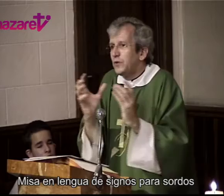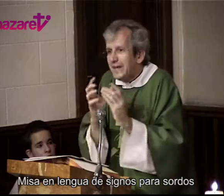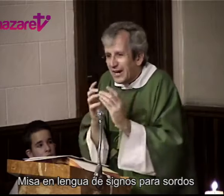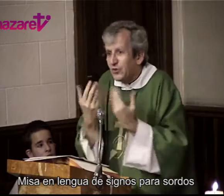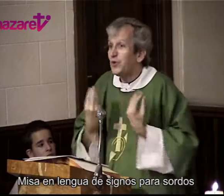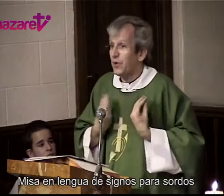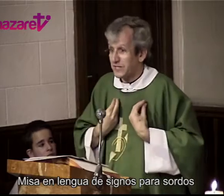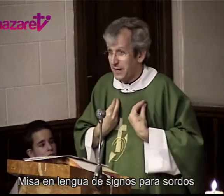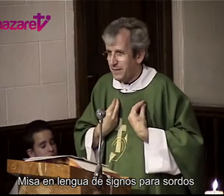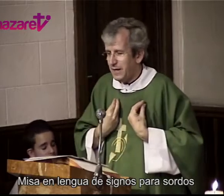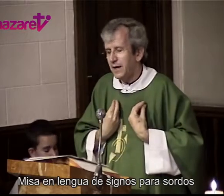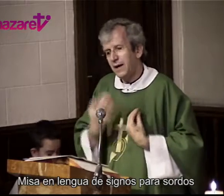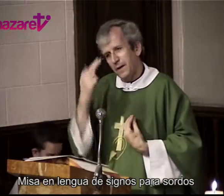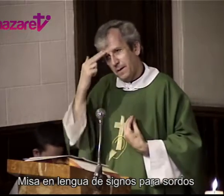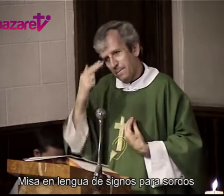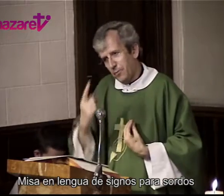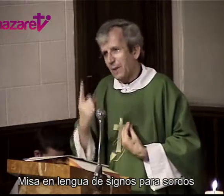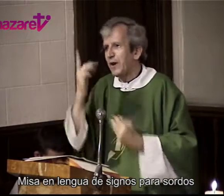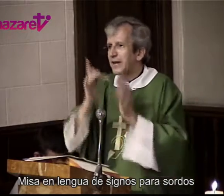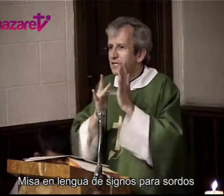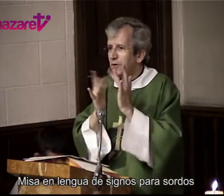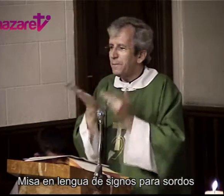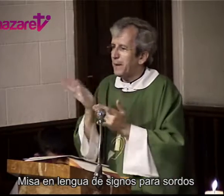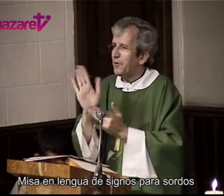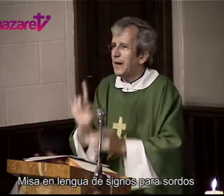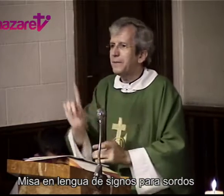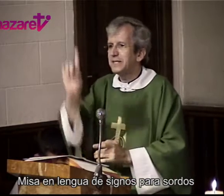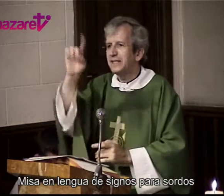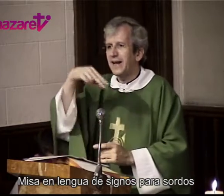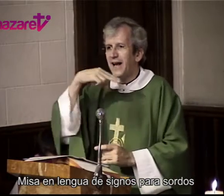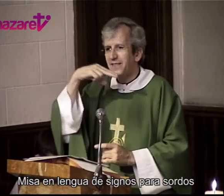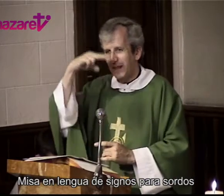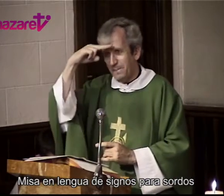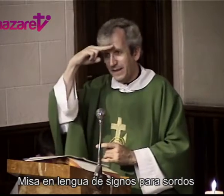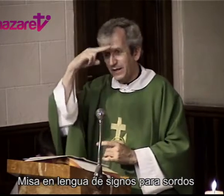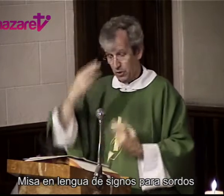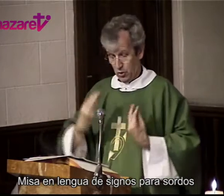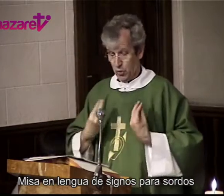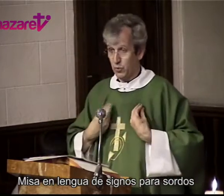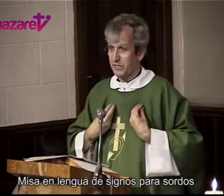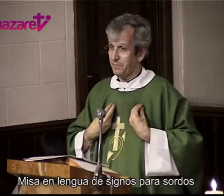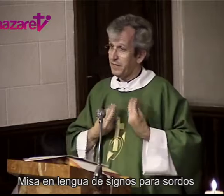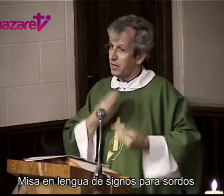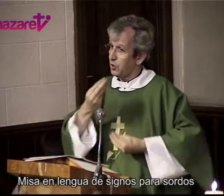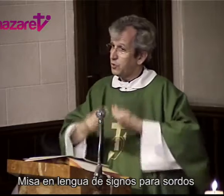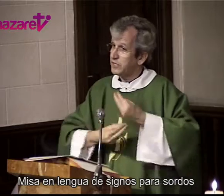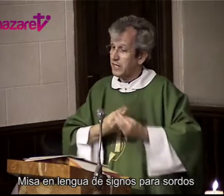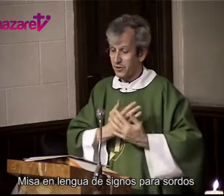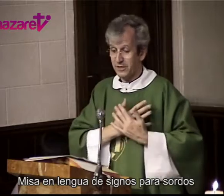aglutinar toda nuestra vida por amor a Cristo para poderla presentar ante el Padre con nuestra vida, con nuestras acciones,